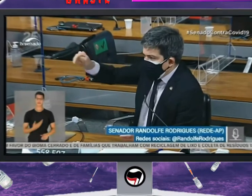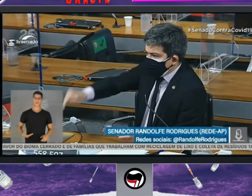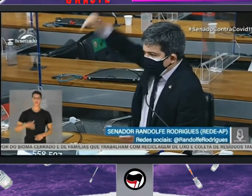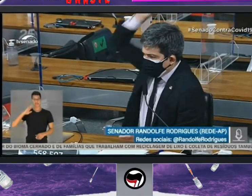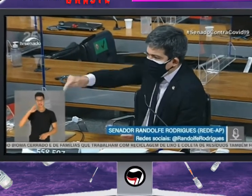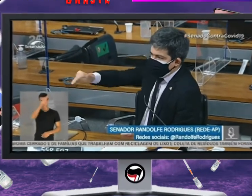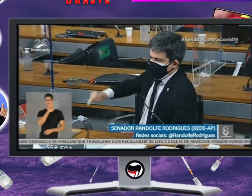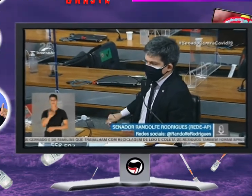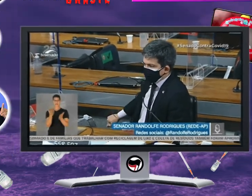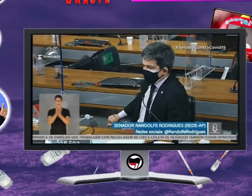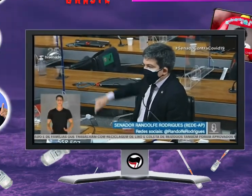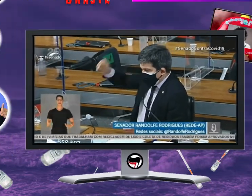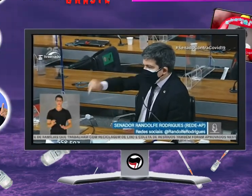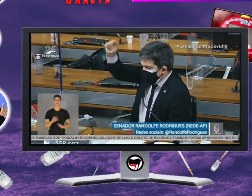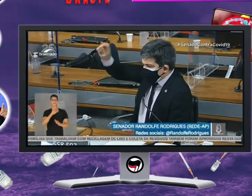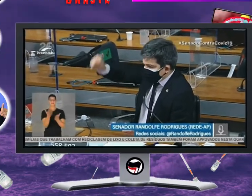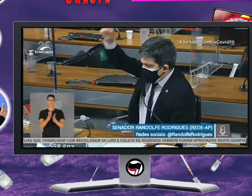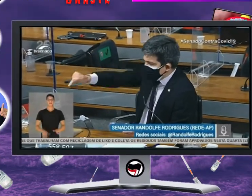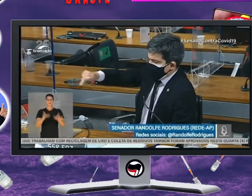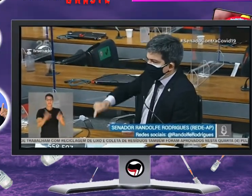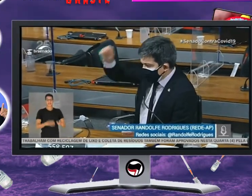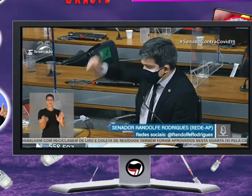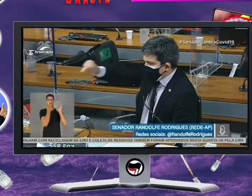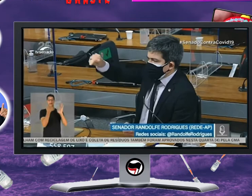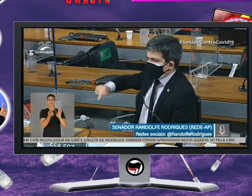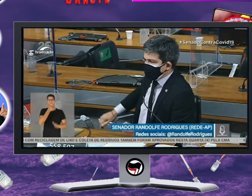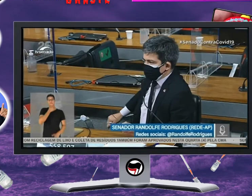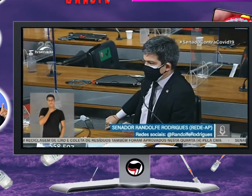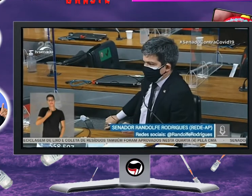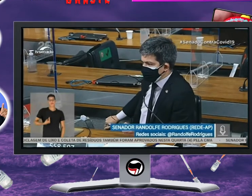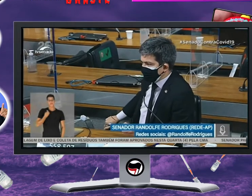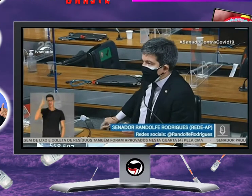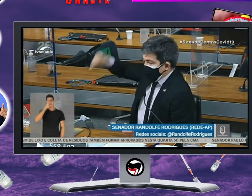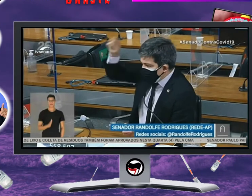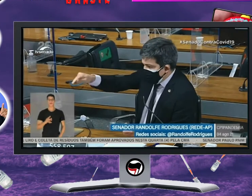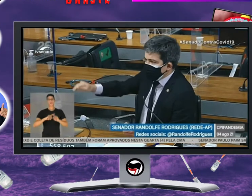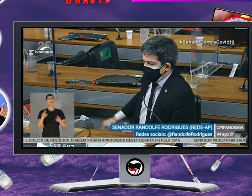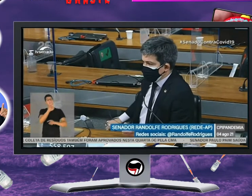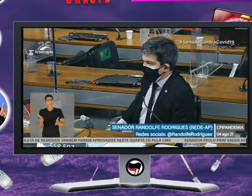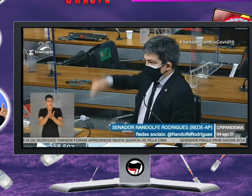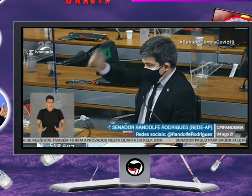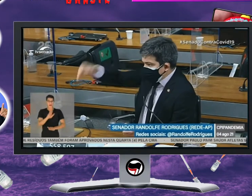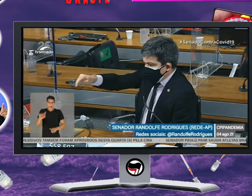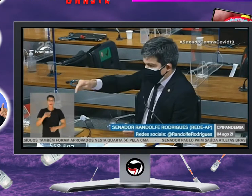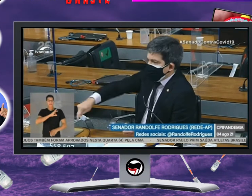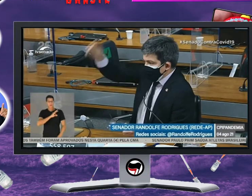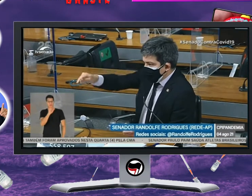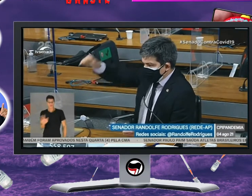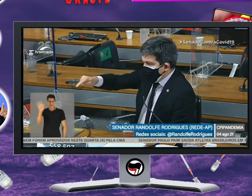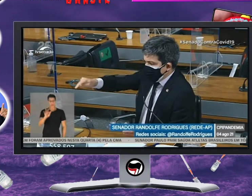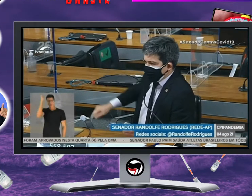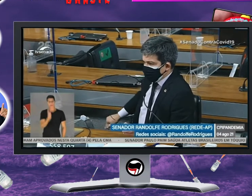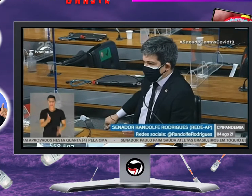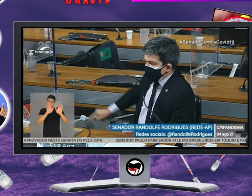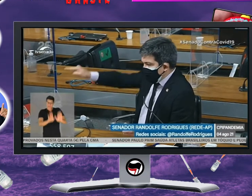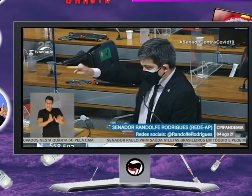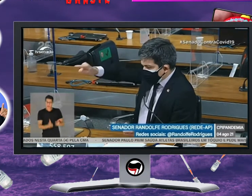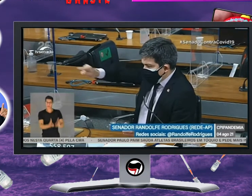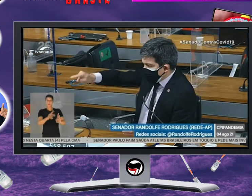Bolsonaro vai acabar. Vai acabar e vai deixar marcas tristes e indeléveis na vida nacional. Mas ele vai acabar. a Polícia Federal e o Brasil ficarão. E nós dessa comissão